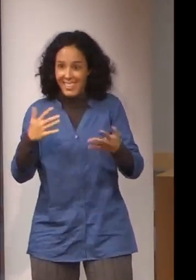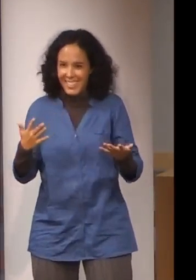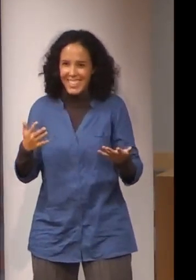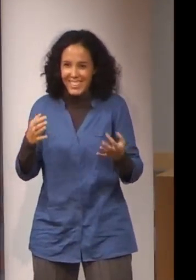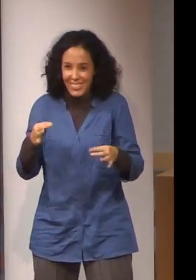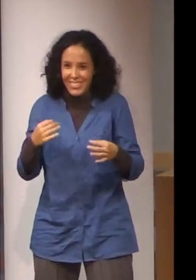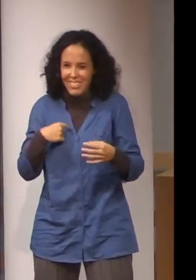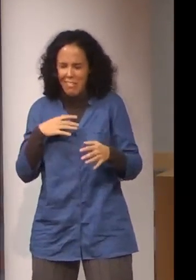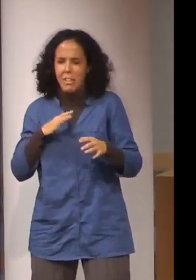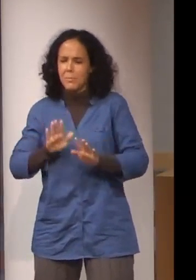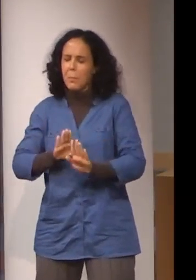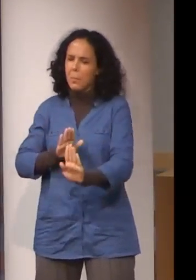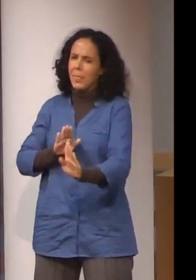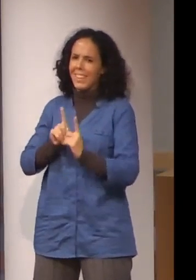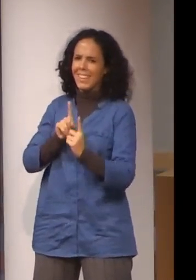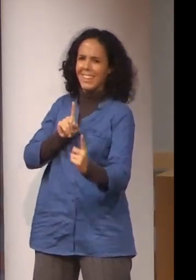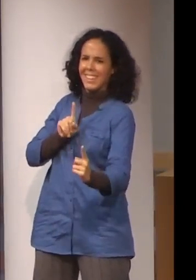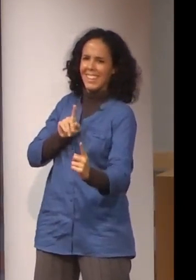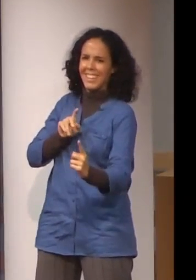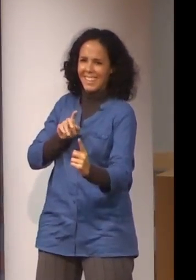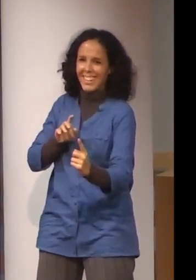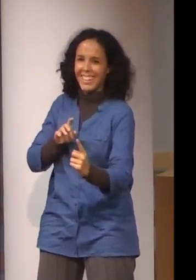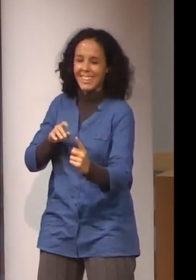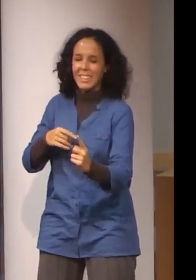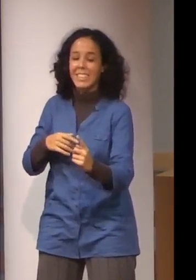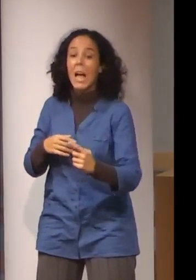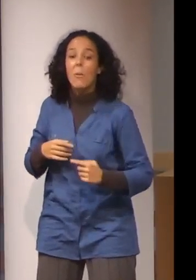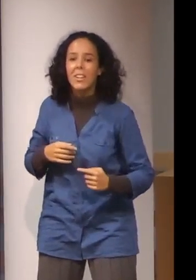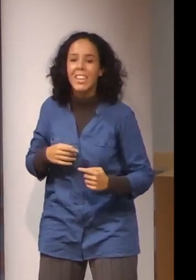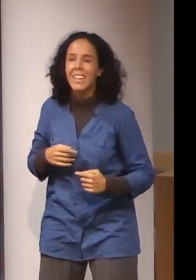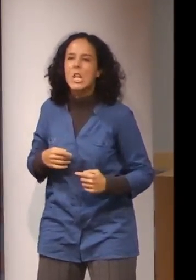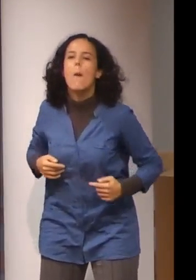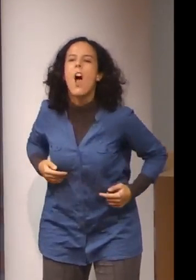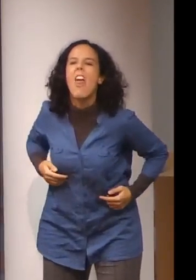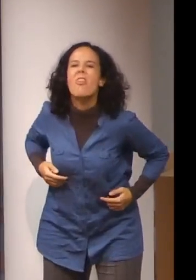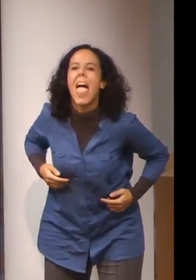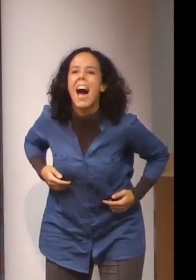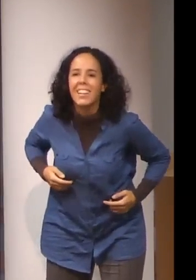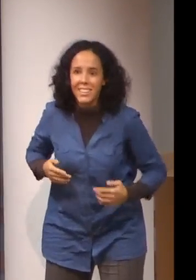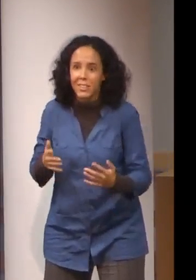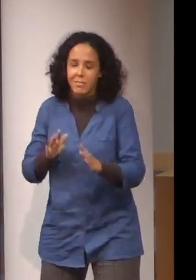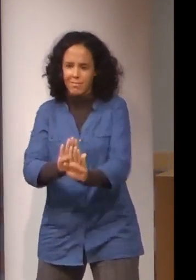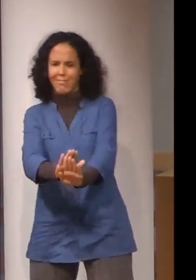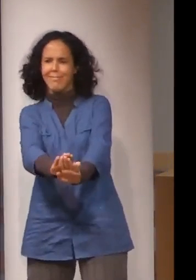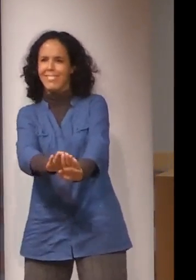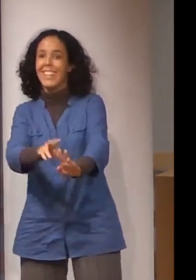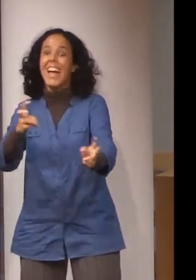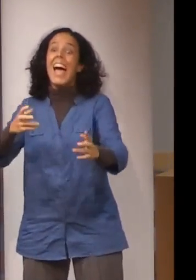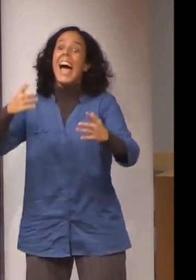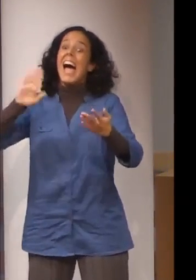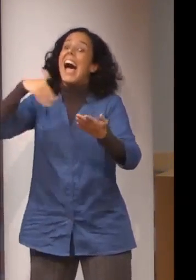la logopeda, claro, evidentemente le apesta, recibe el olor del ajo que ha comido el niño